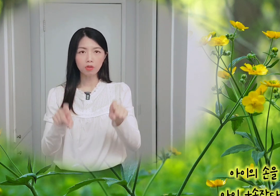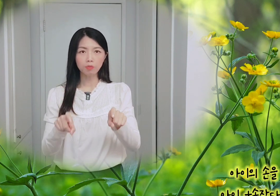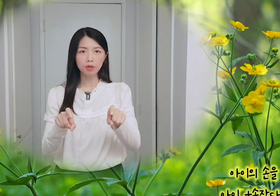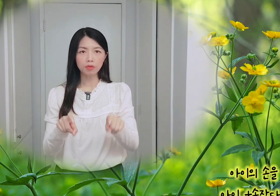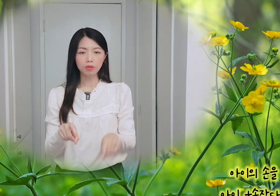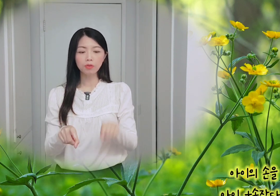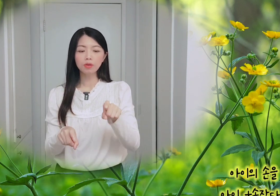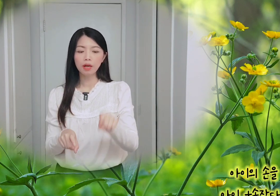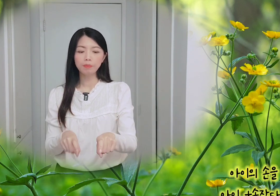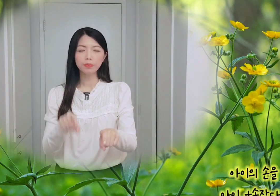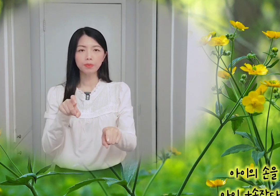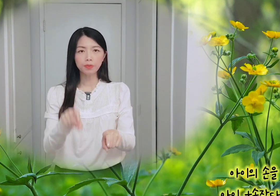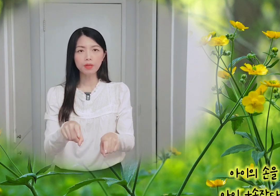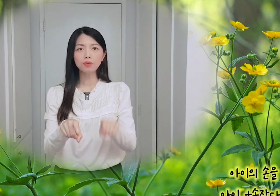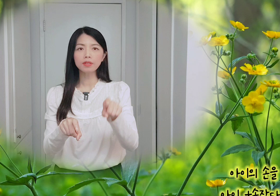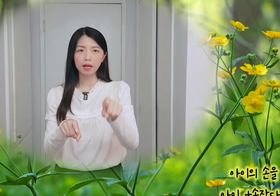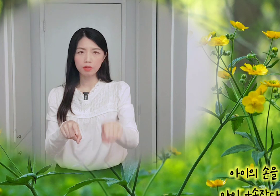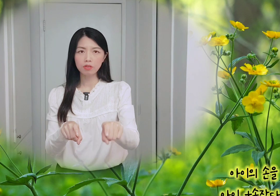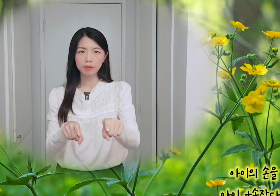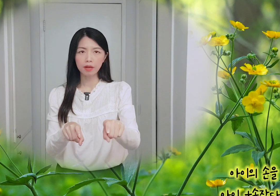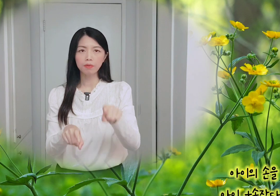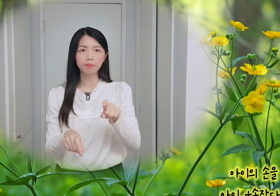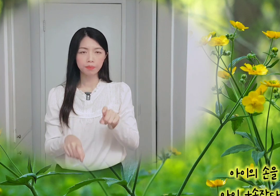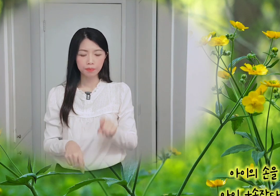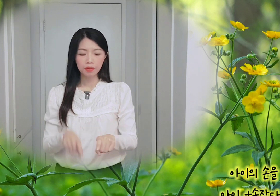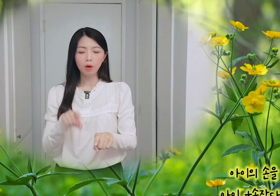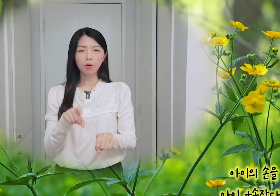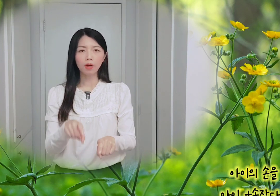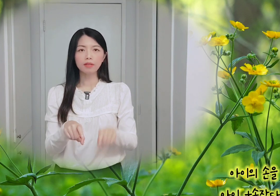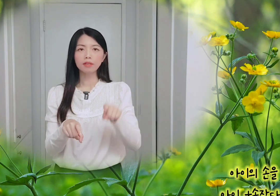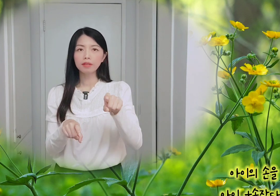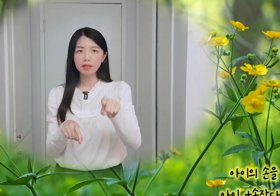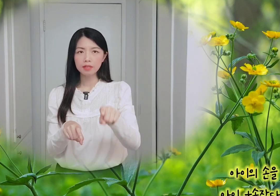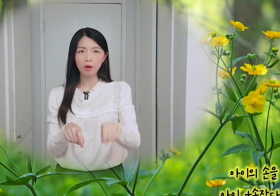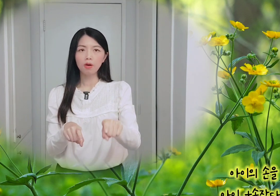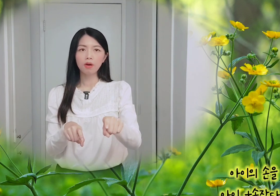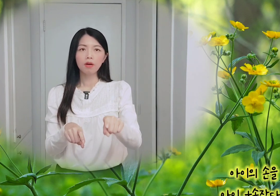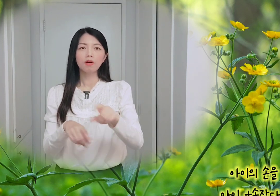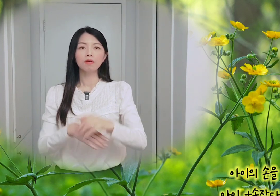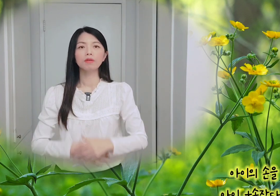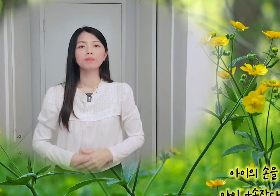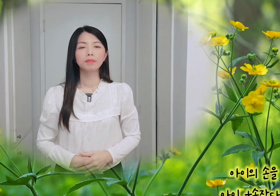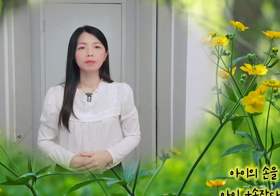펴셔서 살짝 구부려 주시고 앞으로 한 손씩 나가 주시면 돼요. 걸어간 듯 했어.